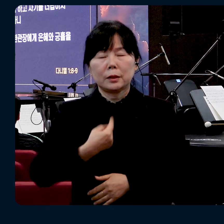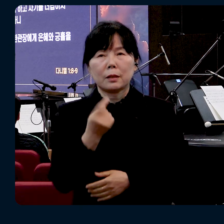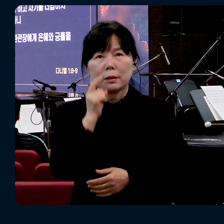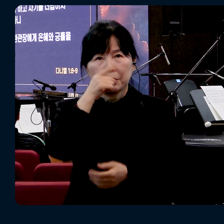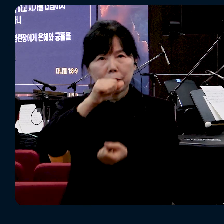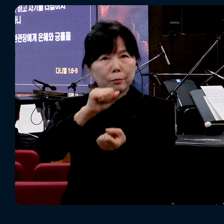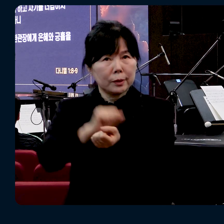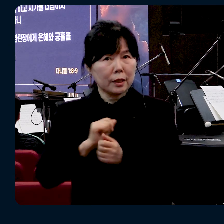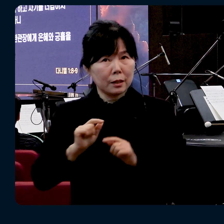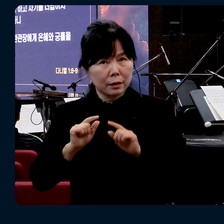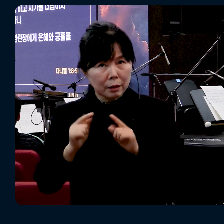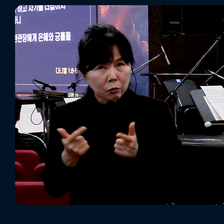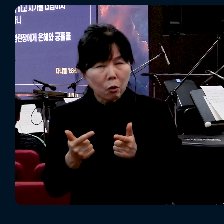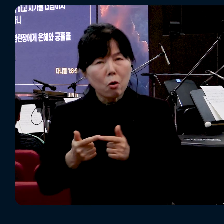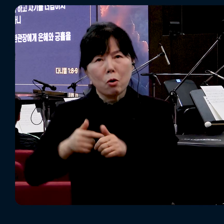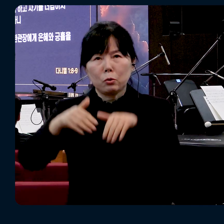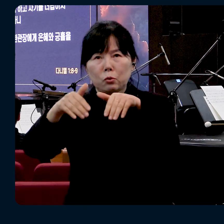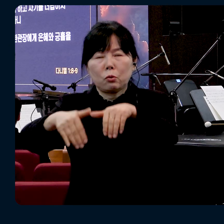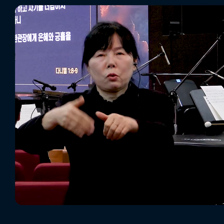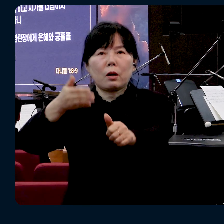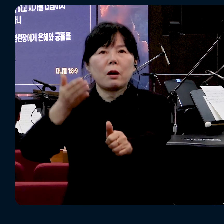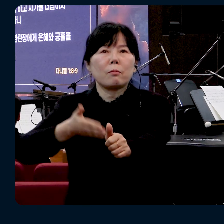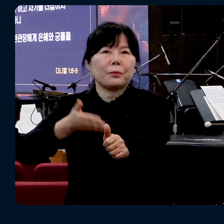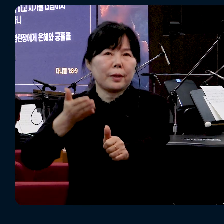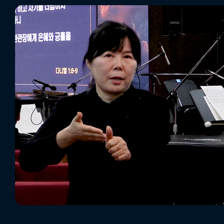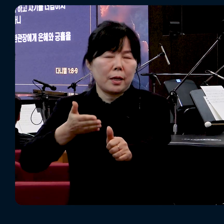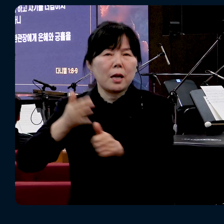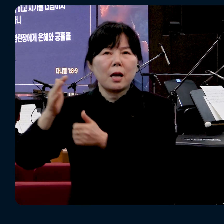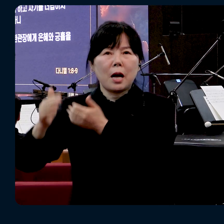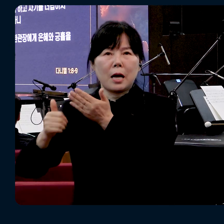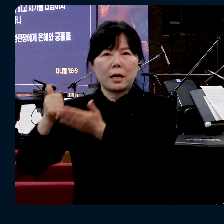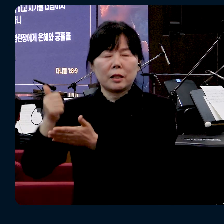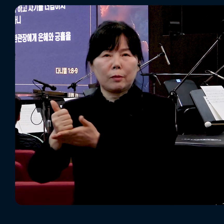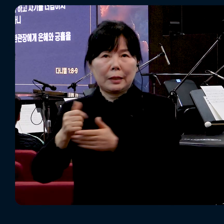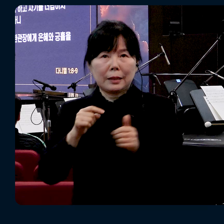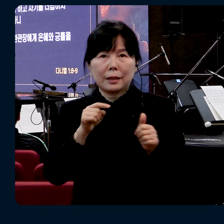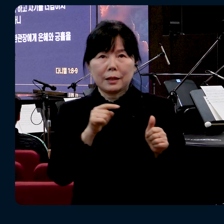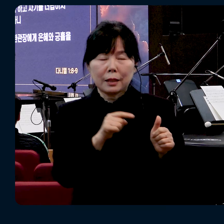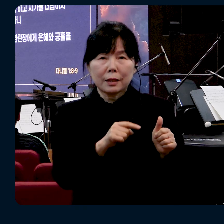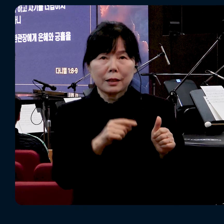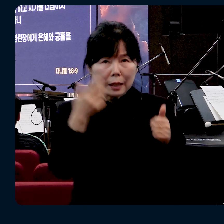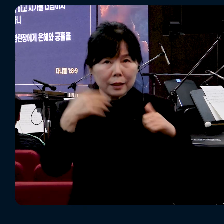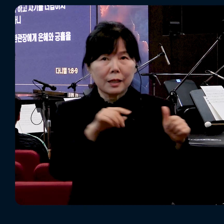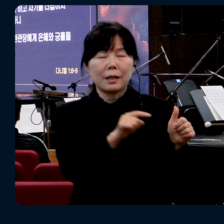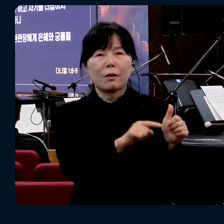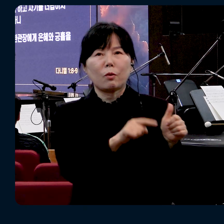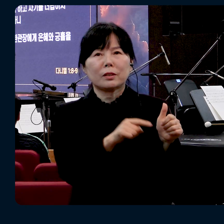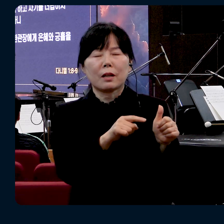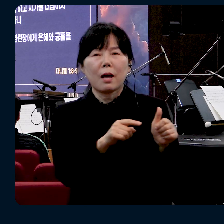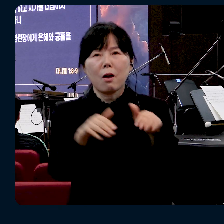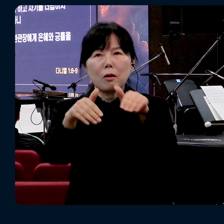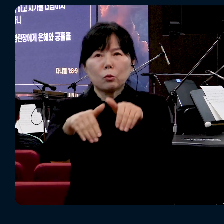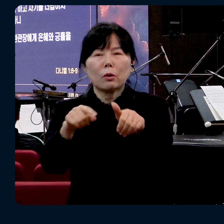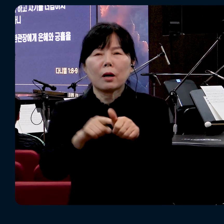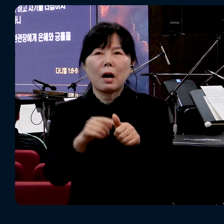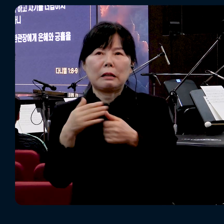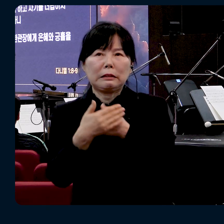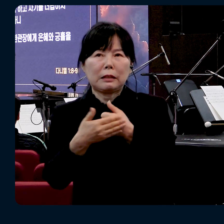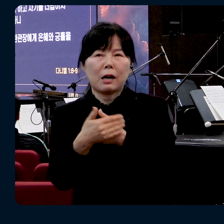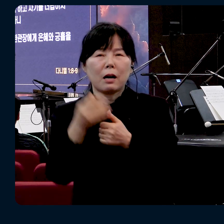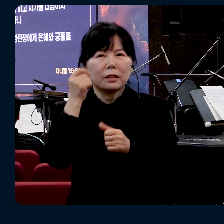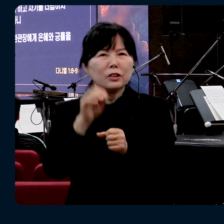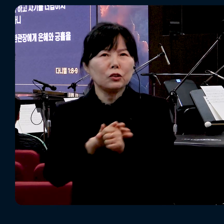하고 자기를 더럽히지 아니하도록 환관장에게 구하니 하나님이 다니엘로 하여금 환관장에게